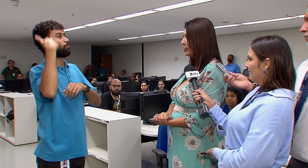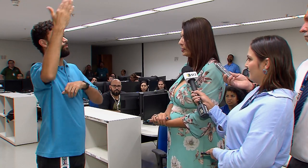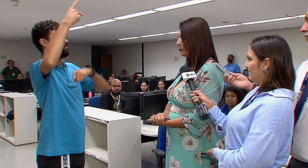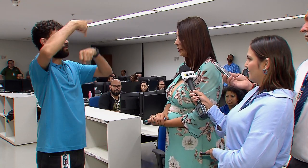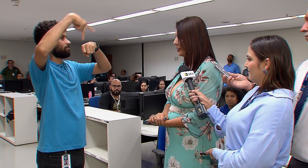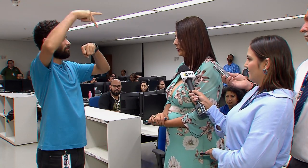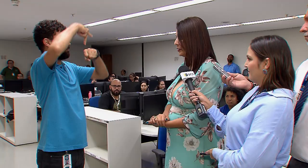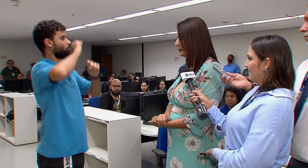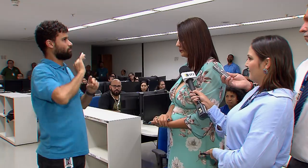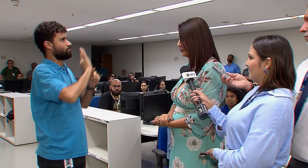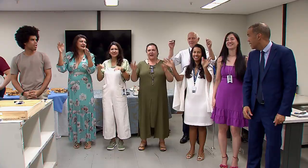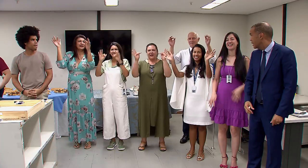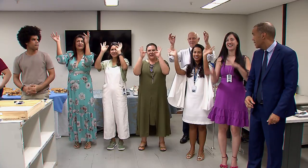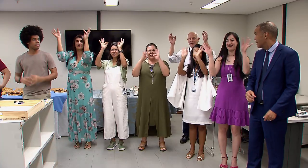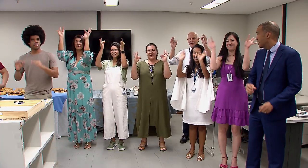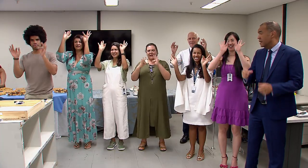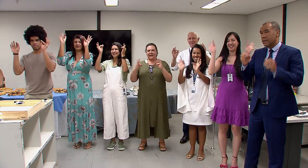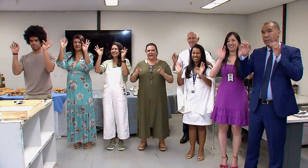oportunidade para ele.